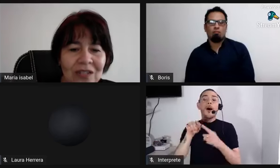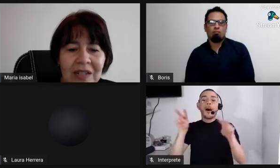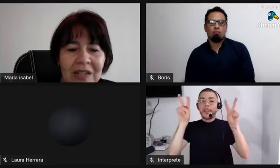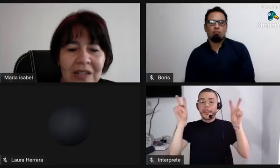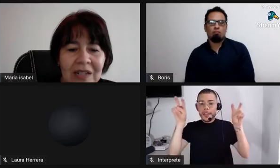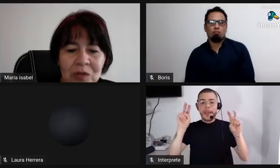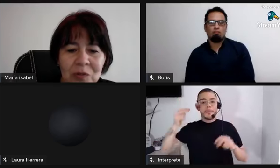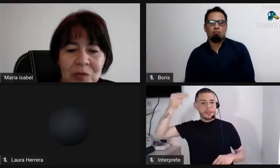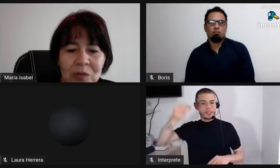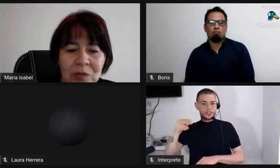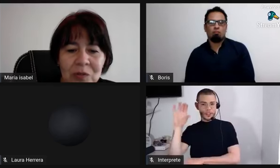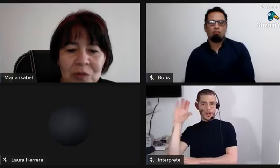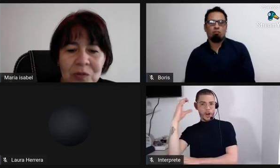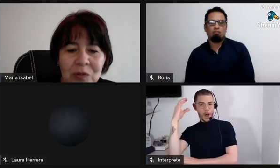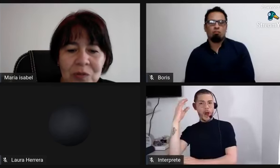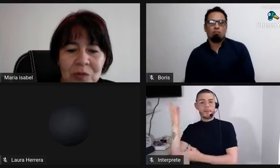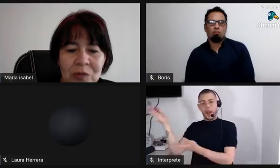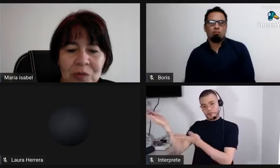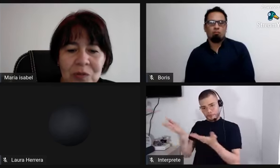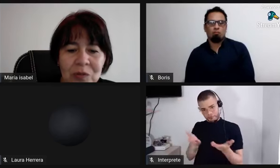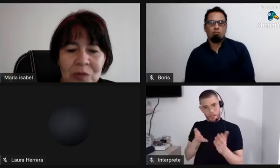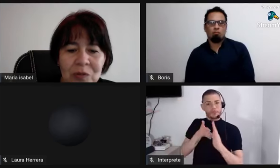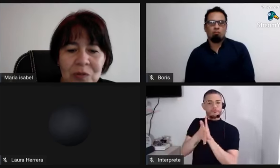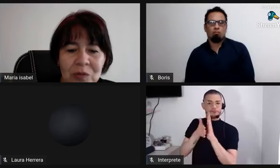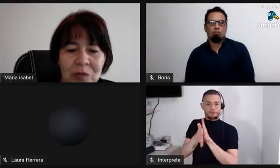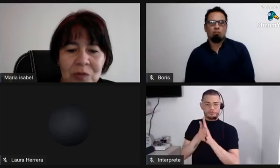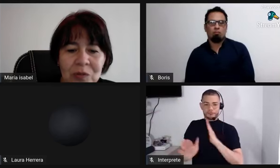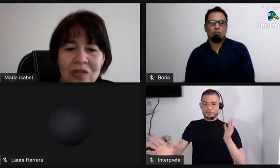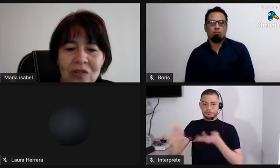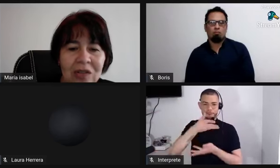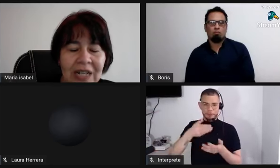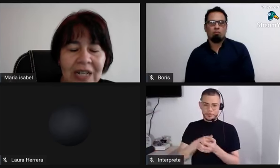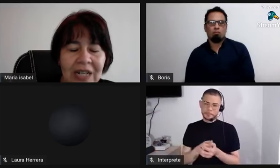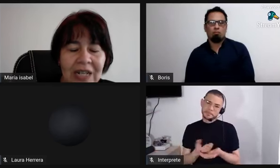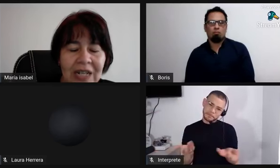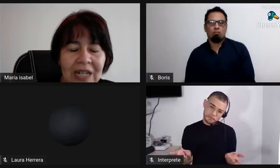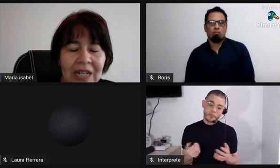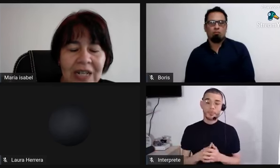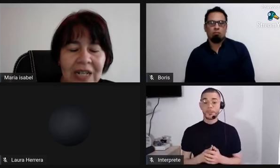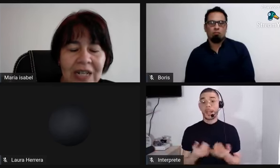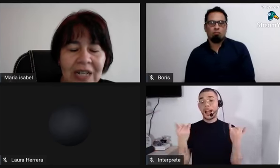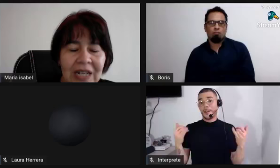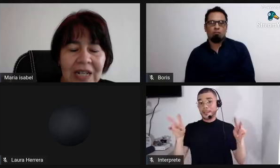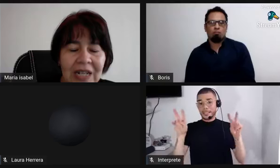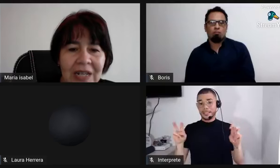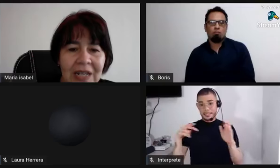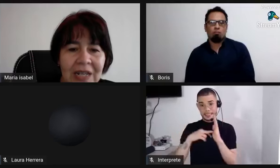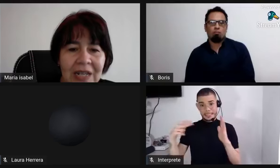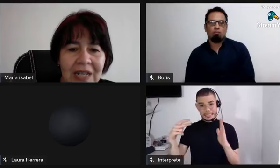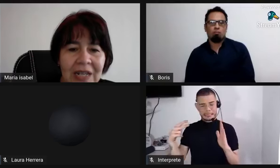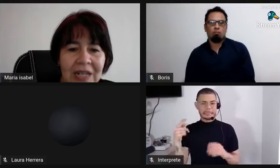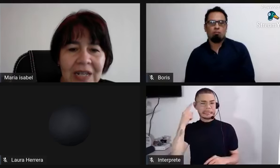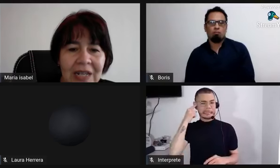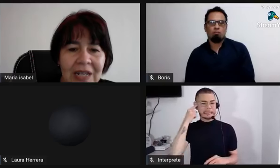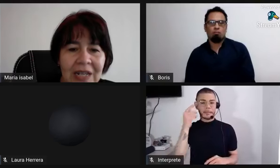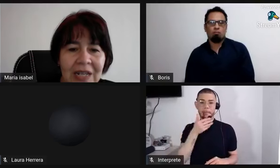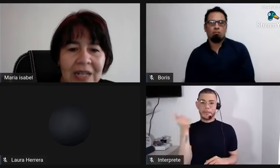un fin, digamos, por temas tecnológicos, nos queda mejor que él haga su presentación